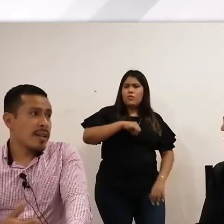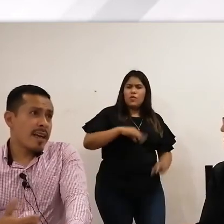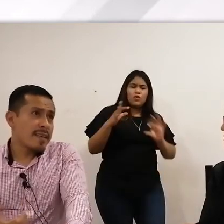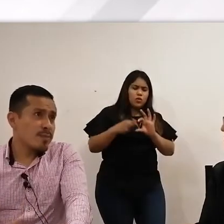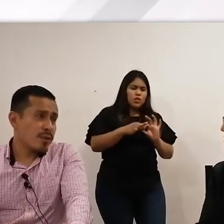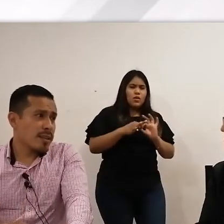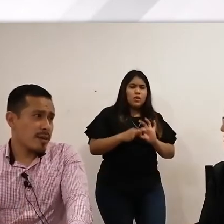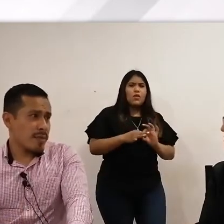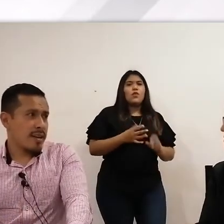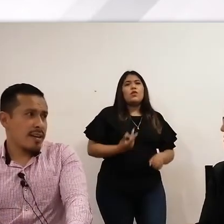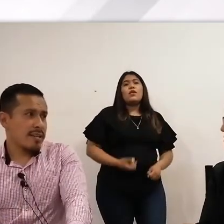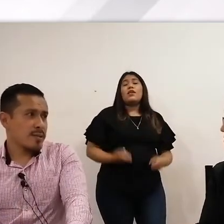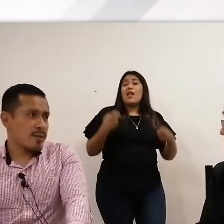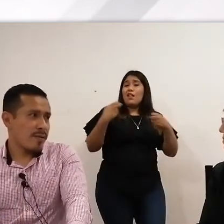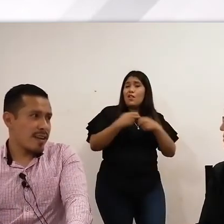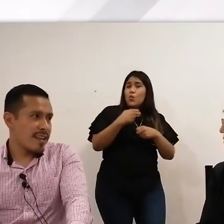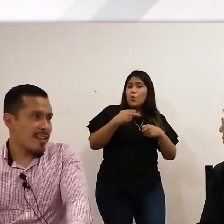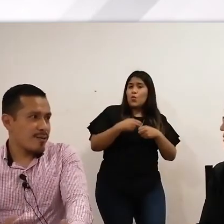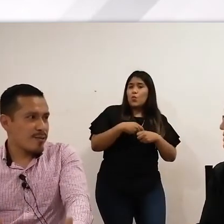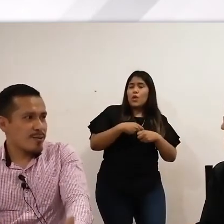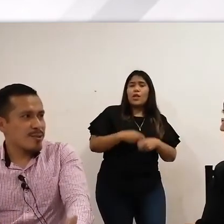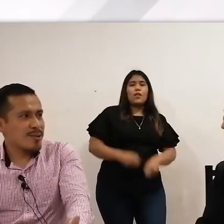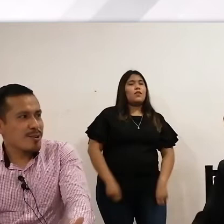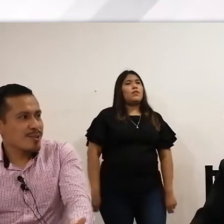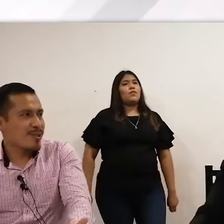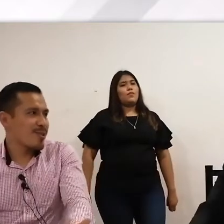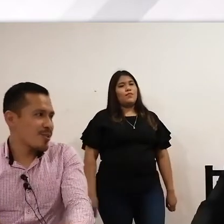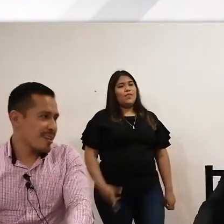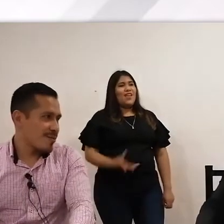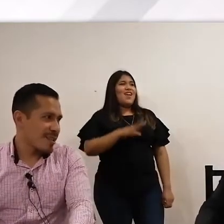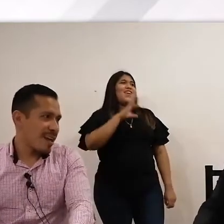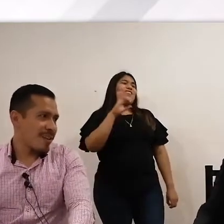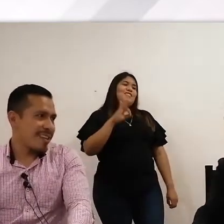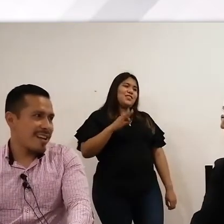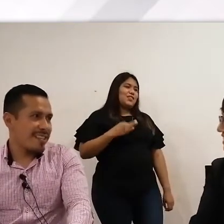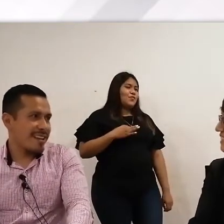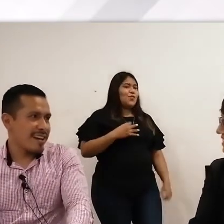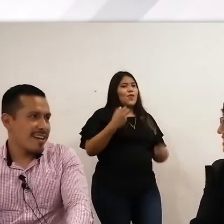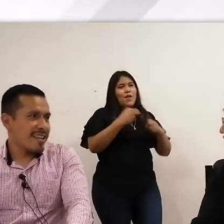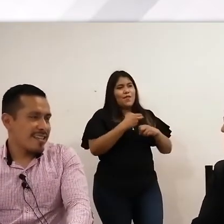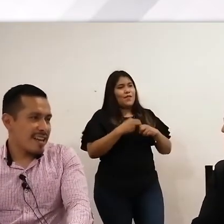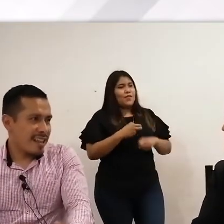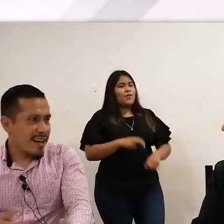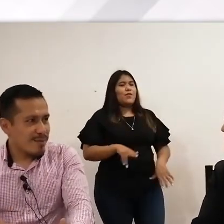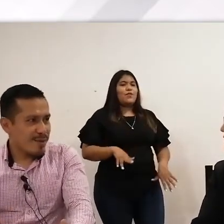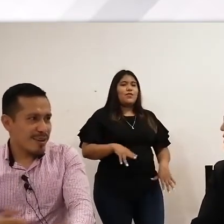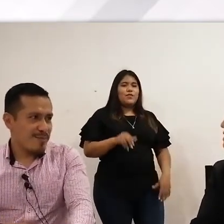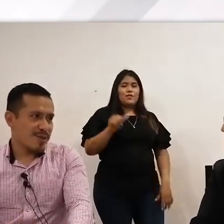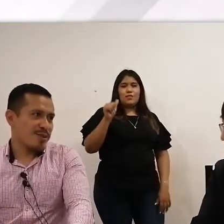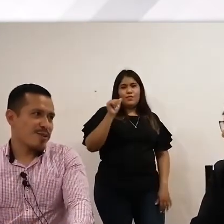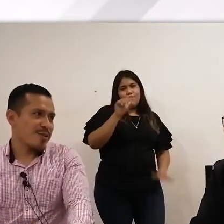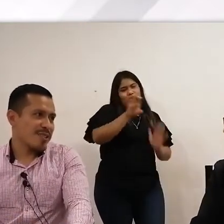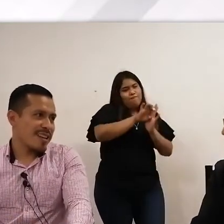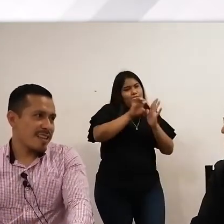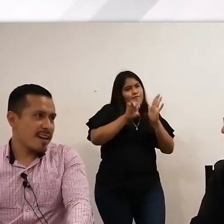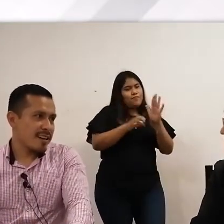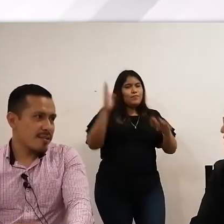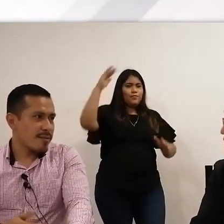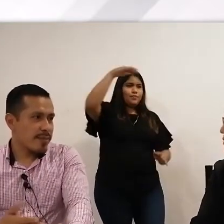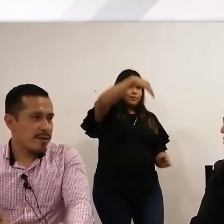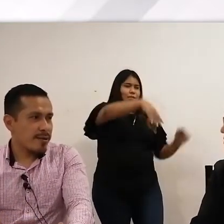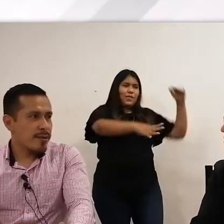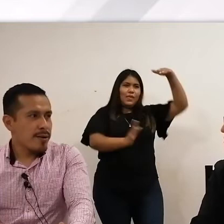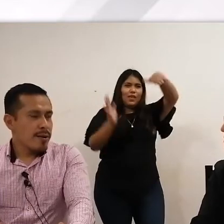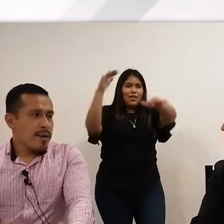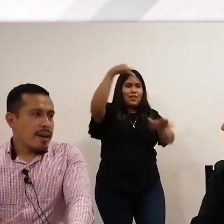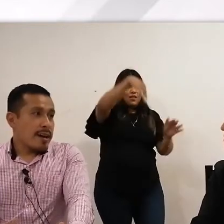las habilidades, porque también es una habilidad, ¿no? Nosotros no todos tenemos la habilidad de nadar, por ejemplo, yo no sé nadar,